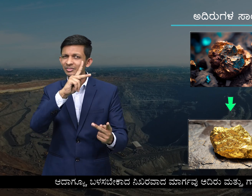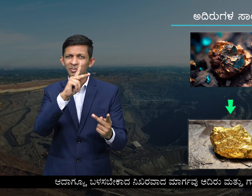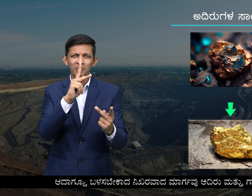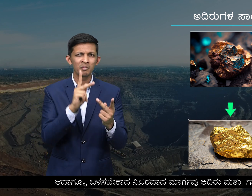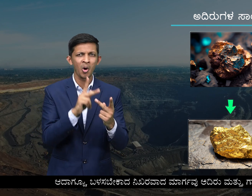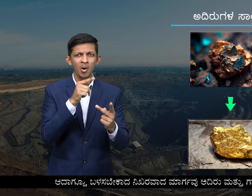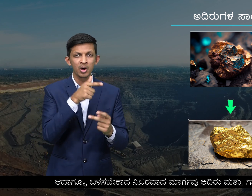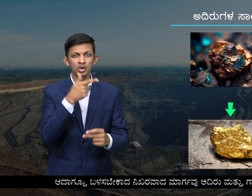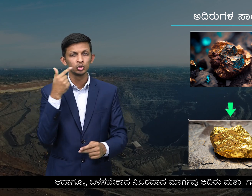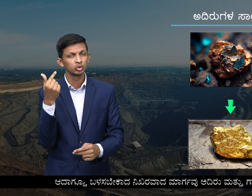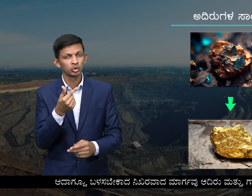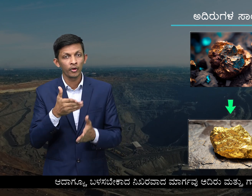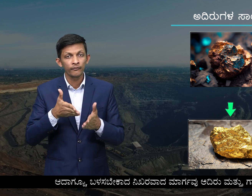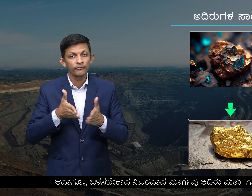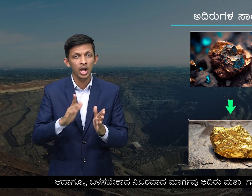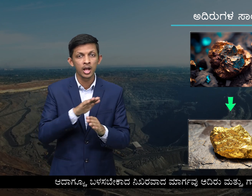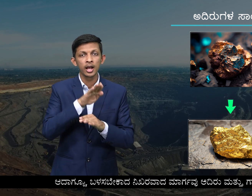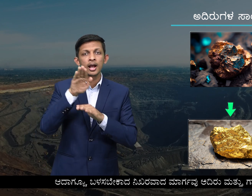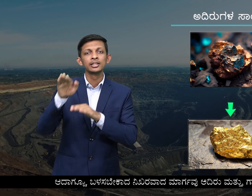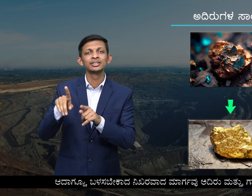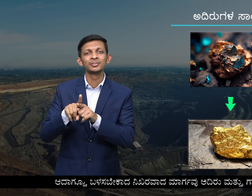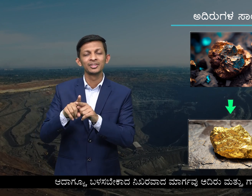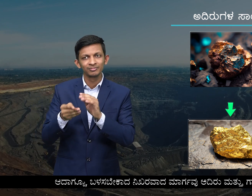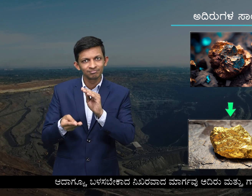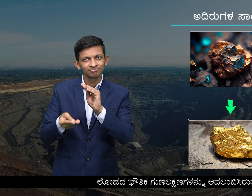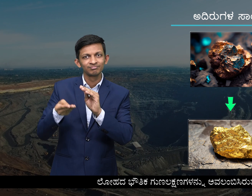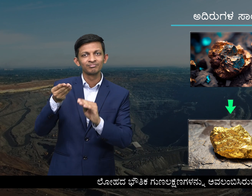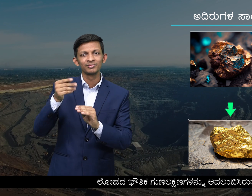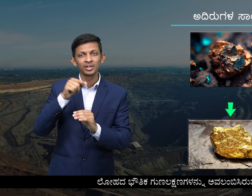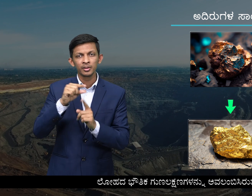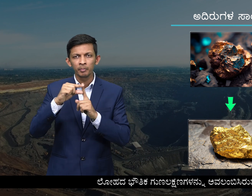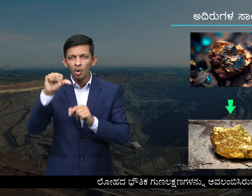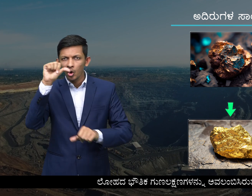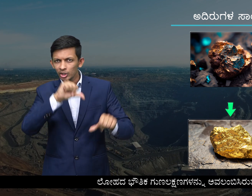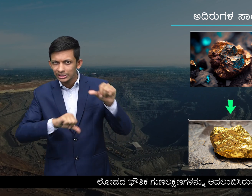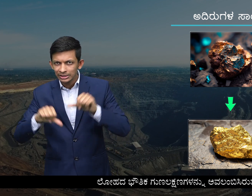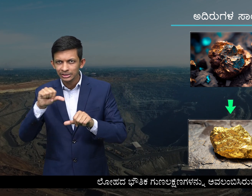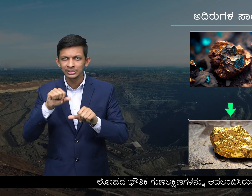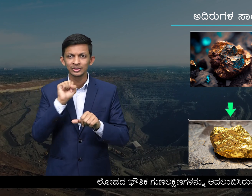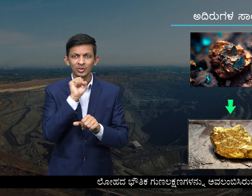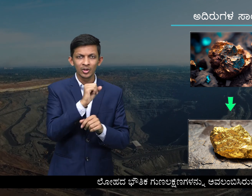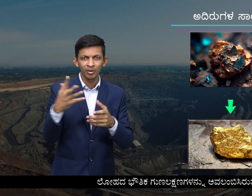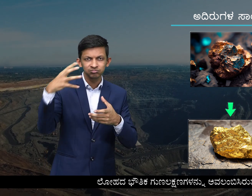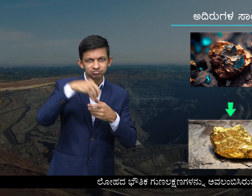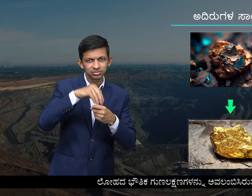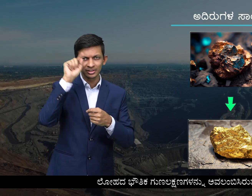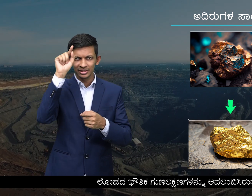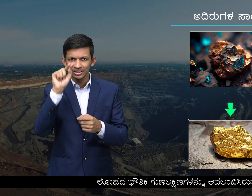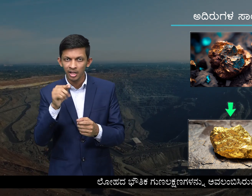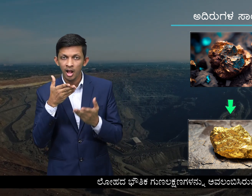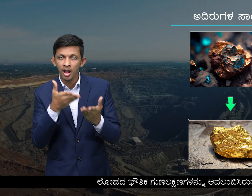ಆದಾಗ್ಯೂ ಬಳಸಬೇಕಾದ ನಿಖರವಾದ ಮಾರ್ಗವು ಅದಿರು ಮತ್ತು ಗ್ಯಾಂಗ್ಯೂನಲ್ಲಿರುವ ಲೋಹದ ಭೌತಿಕ ಗುಣಲಕ್ಷಣಗಳನ್ನ